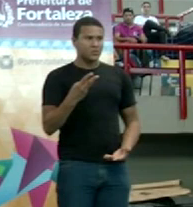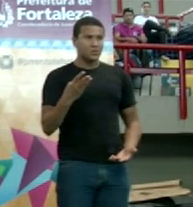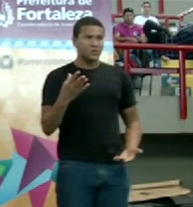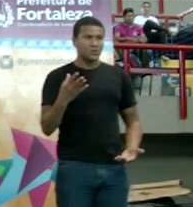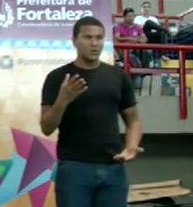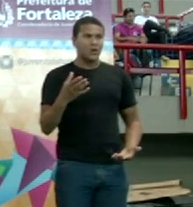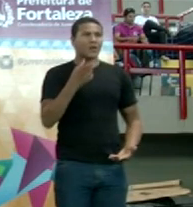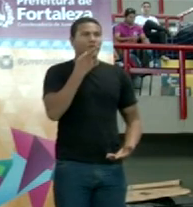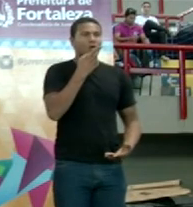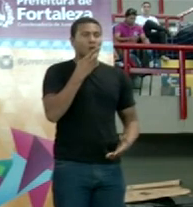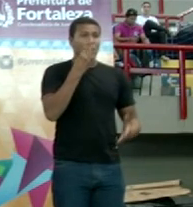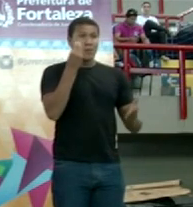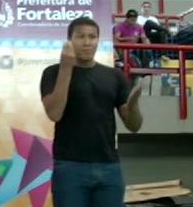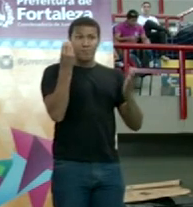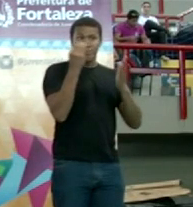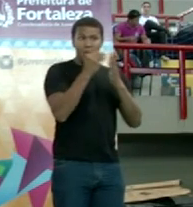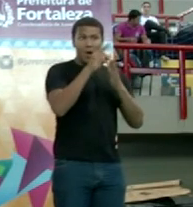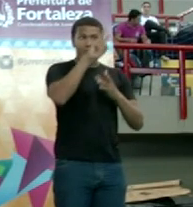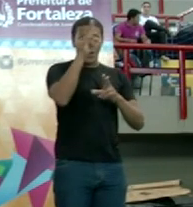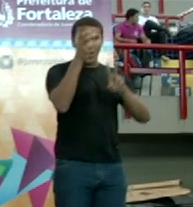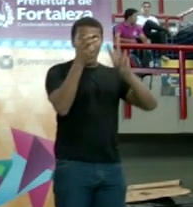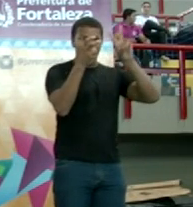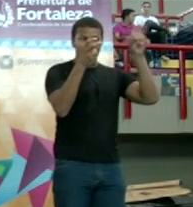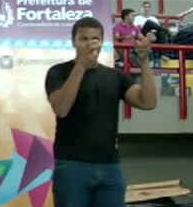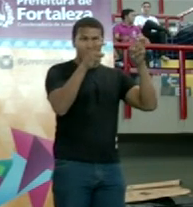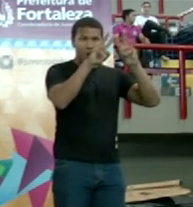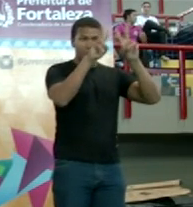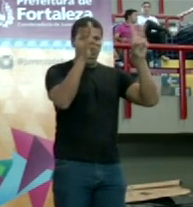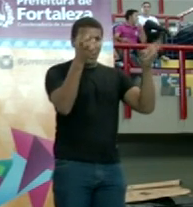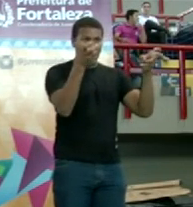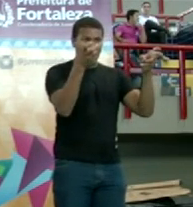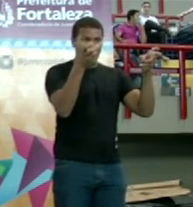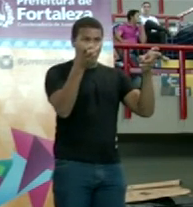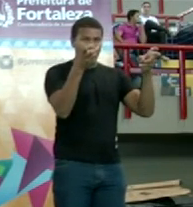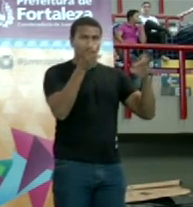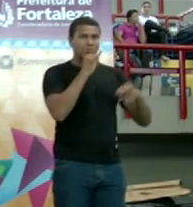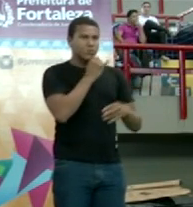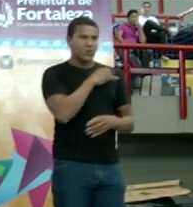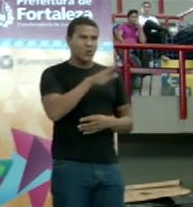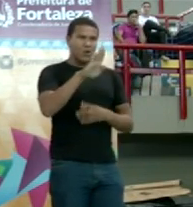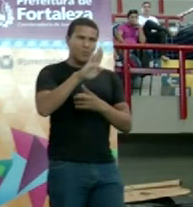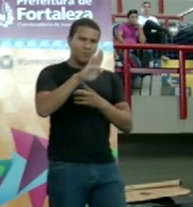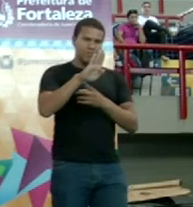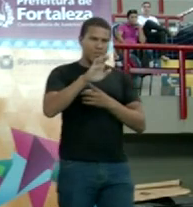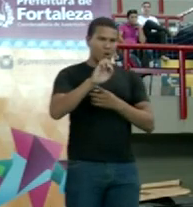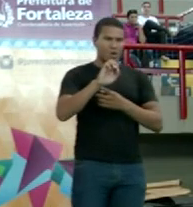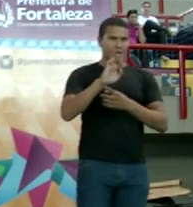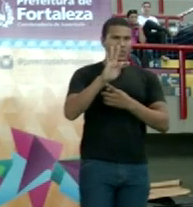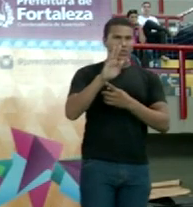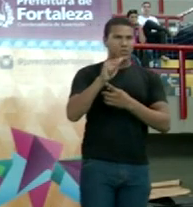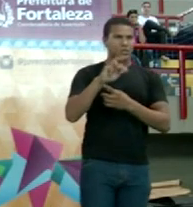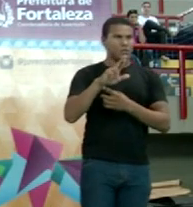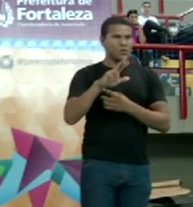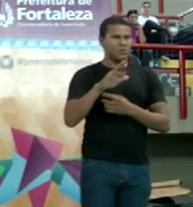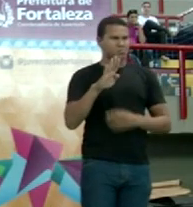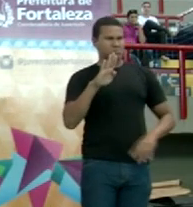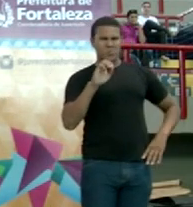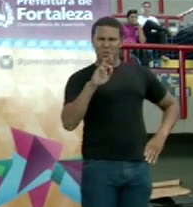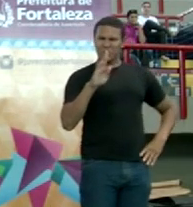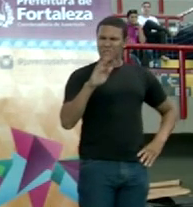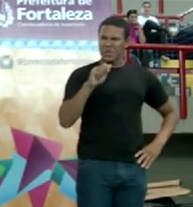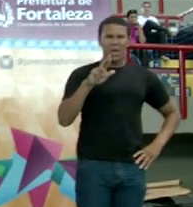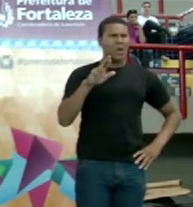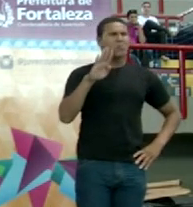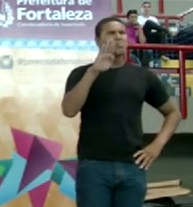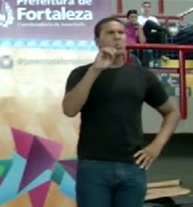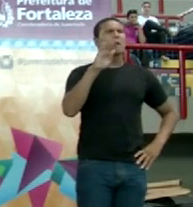digo botar, botar é uma palavra cearense. Quem mora no Rio Grande do Sul, por exemplo, sabe nem o que é botar, que não